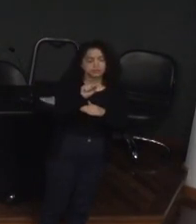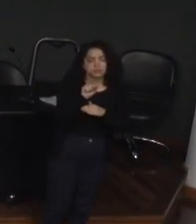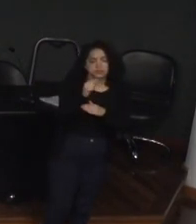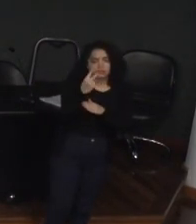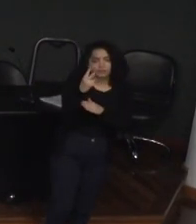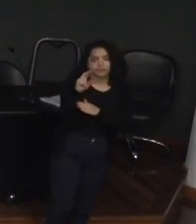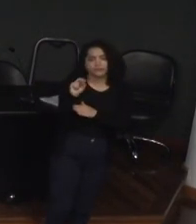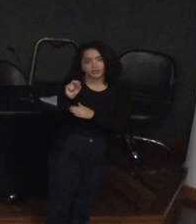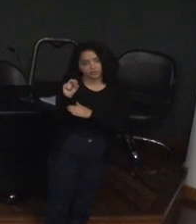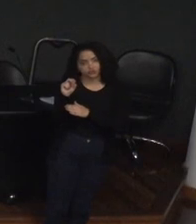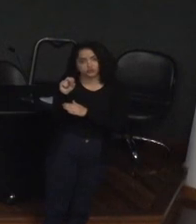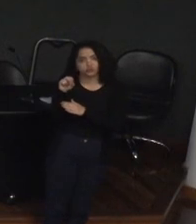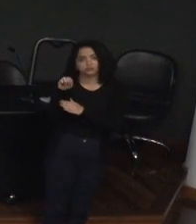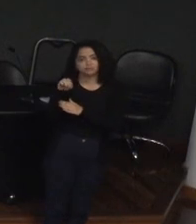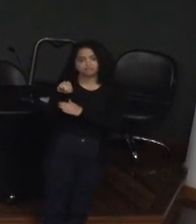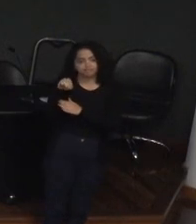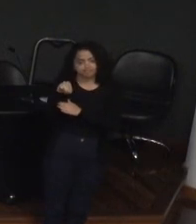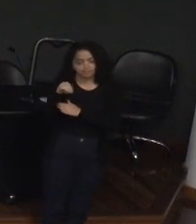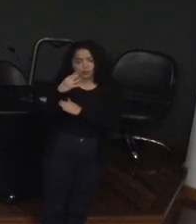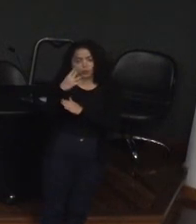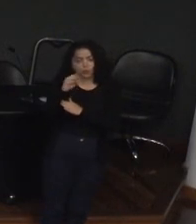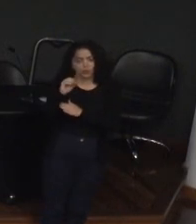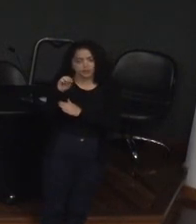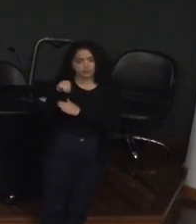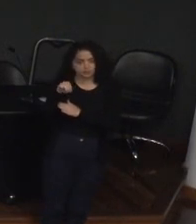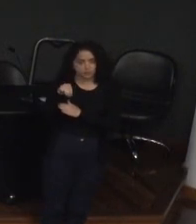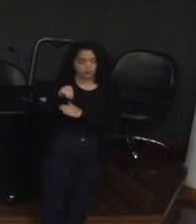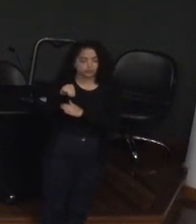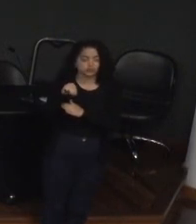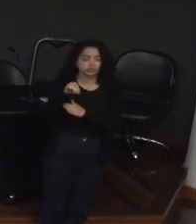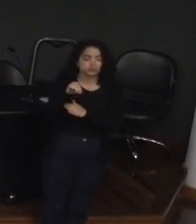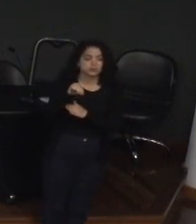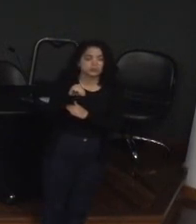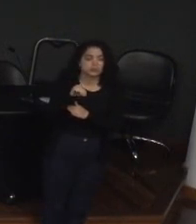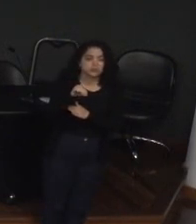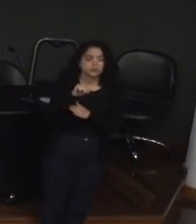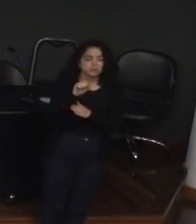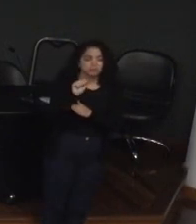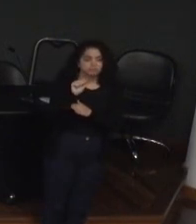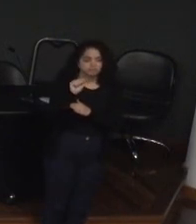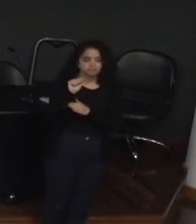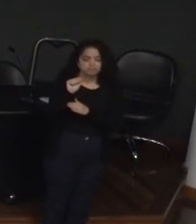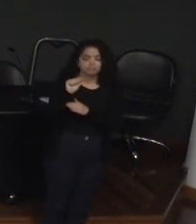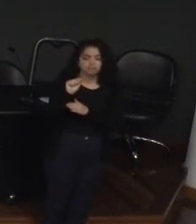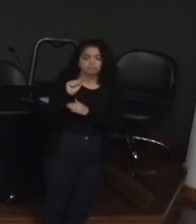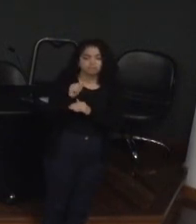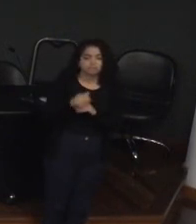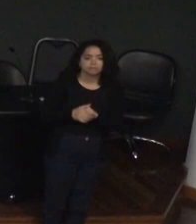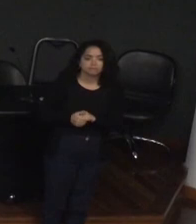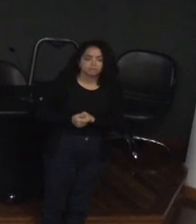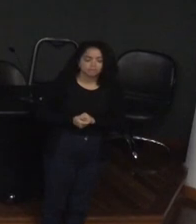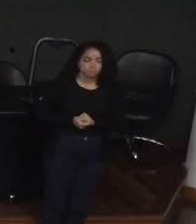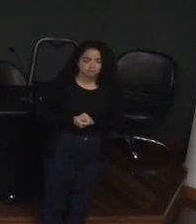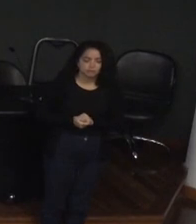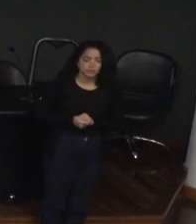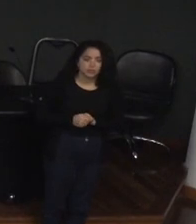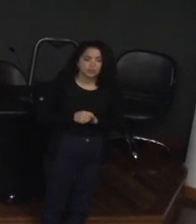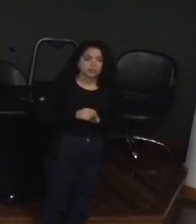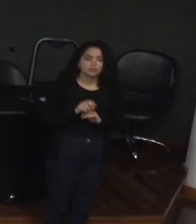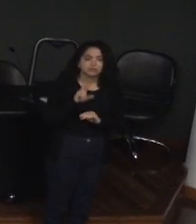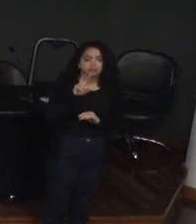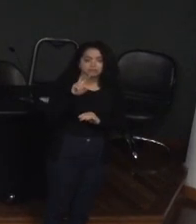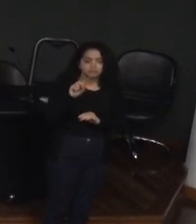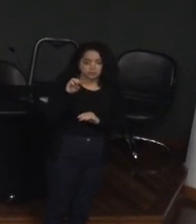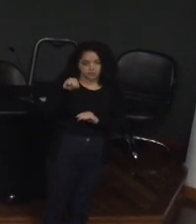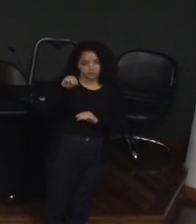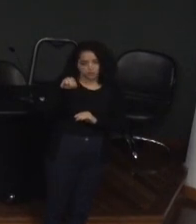11h20, 40 minutos. Né? Não, é... Hã? Não, 50, porque são 10.